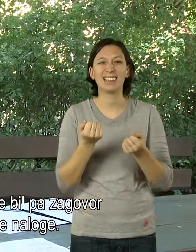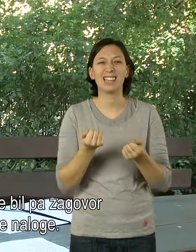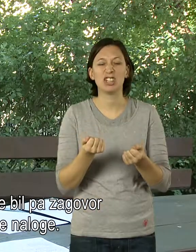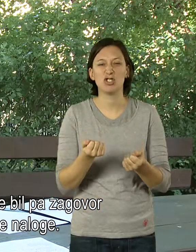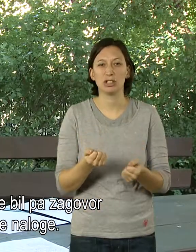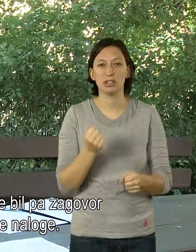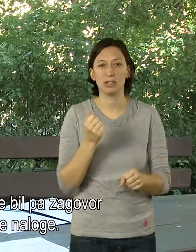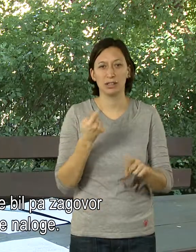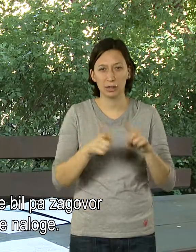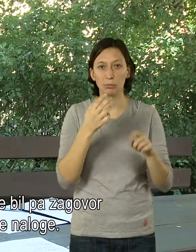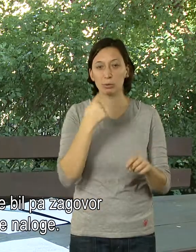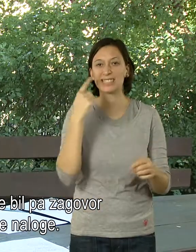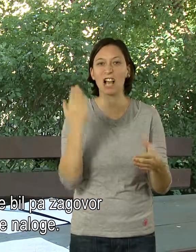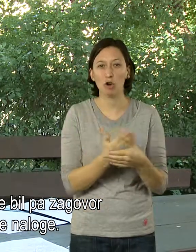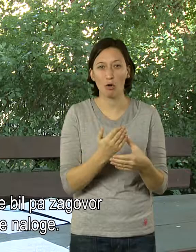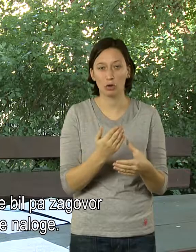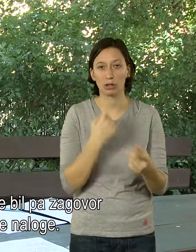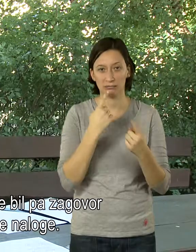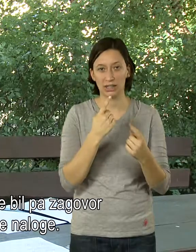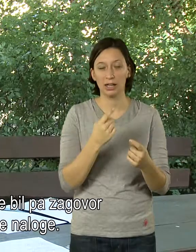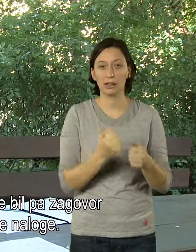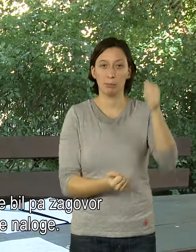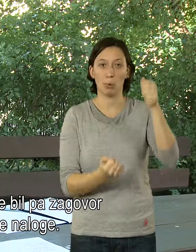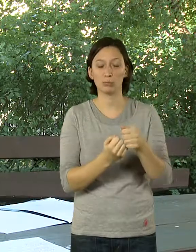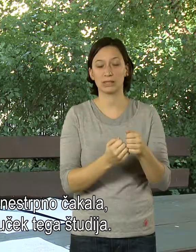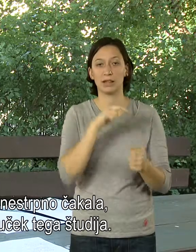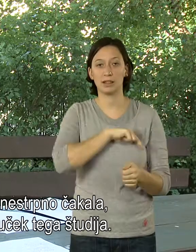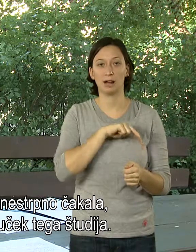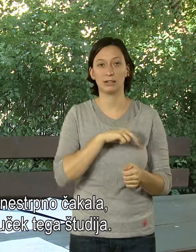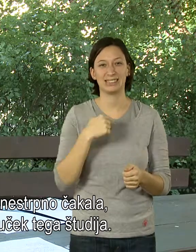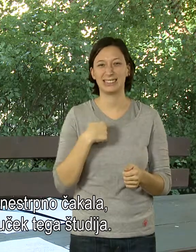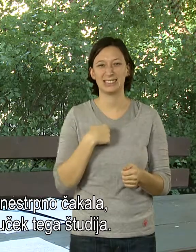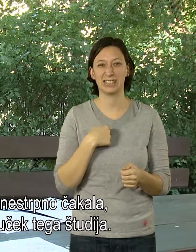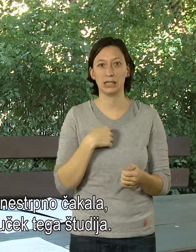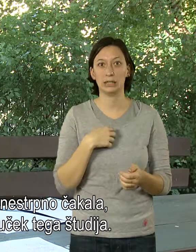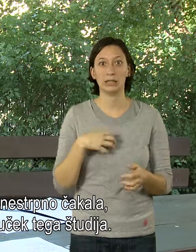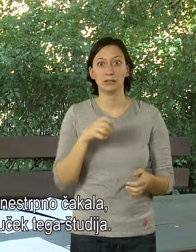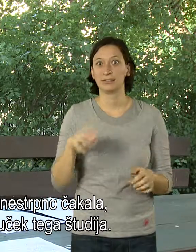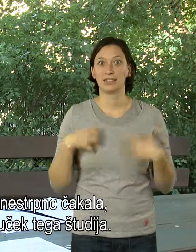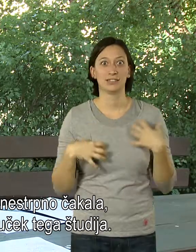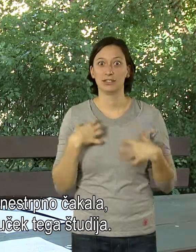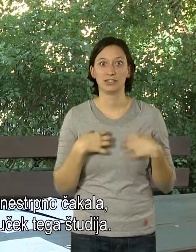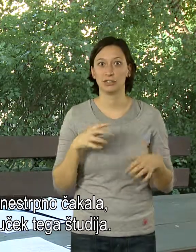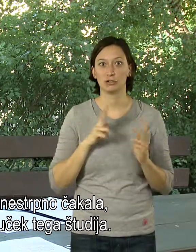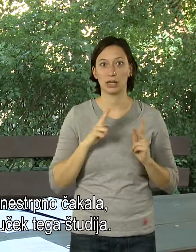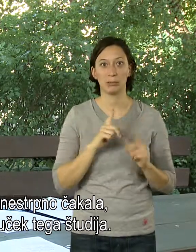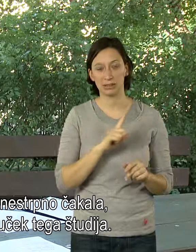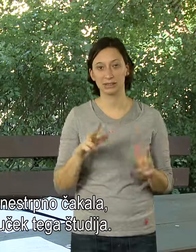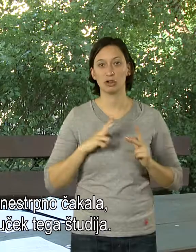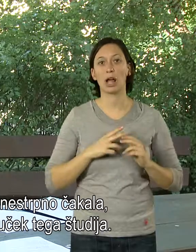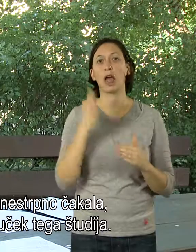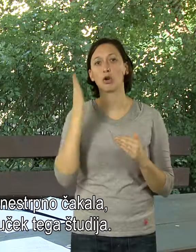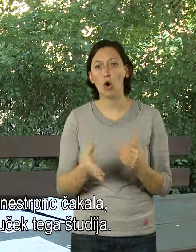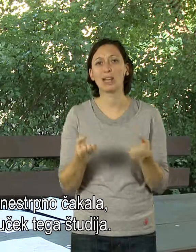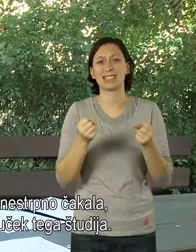Najtežji del mi je bil pa zagovor diplomske naloge. Nisem ravno ga nestrpno čakala, ampak čakala